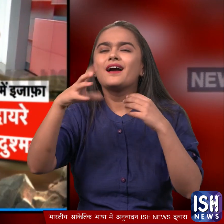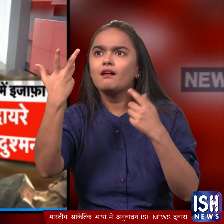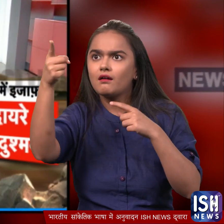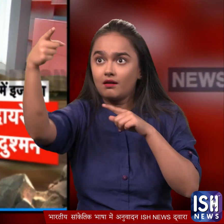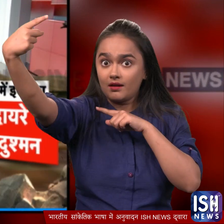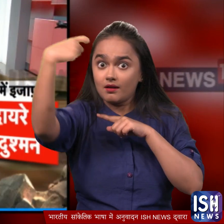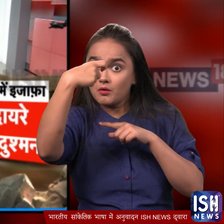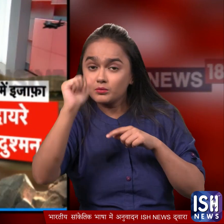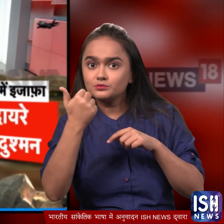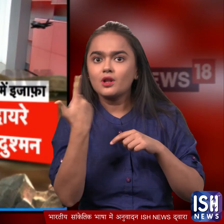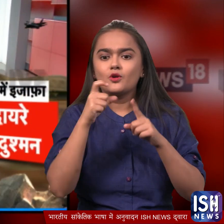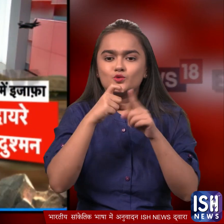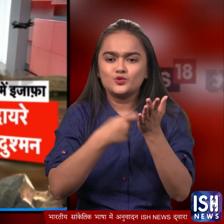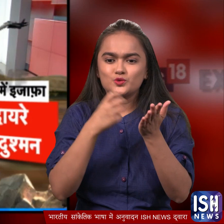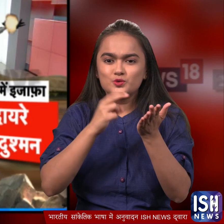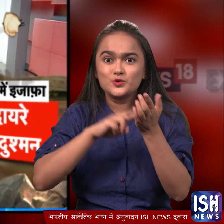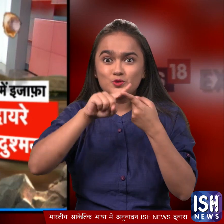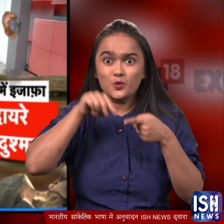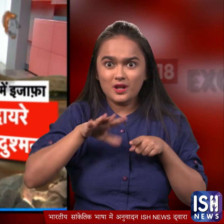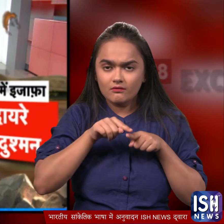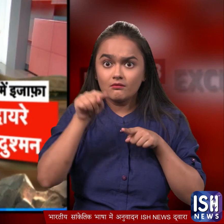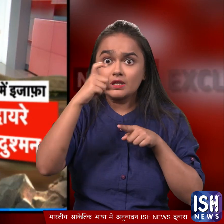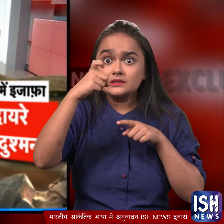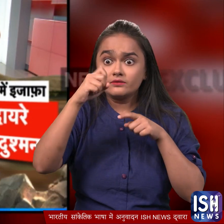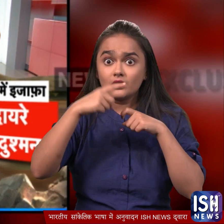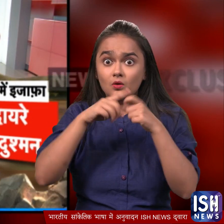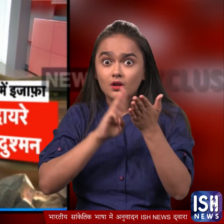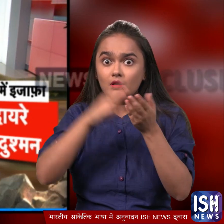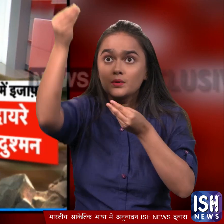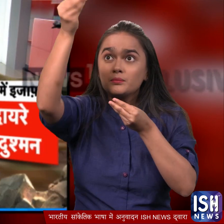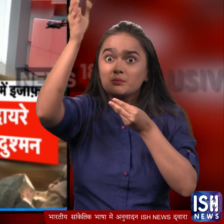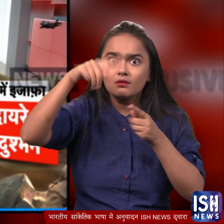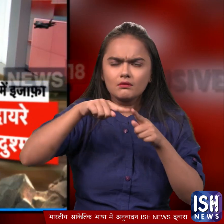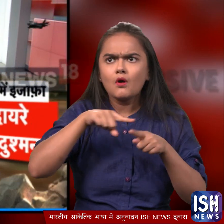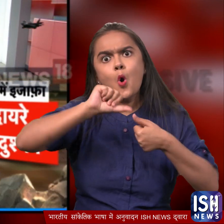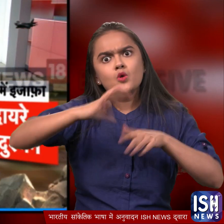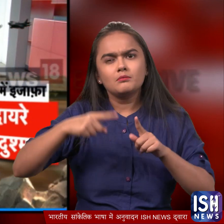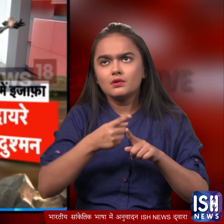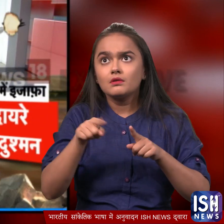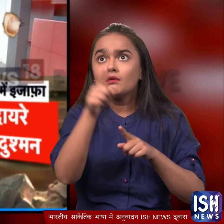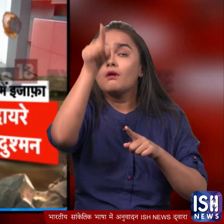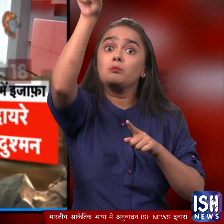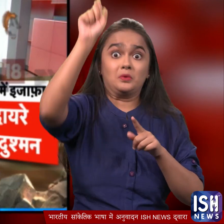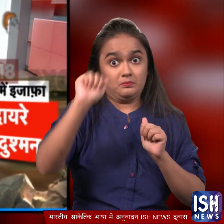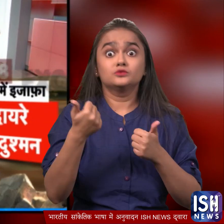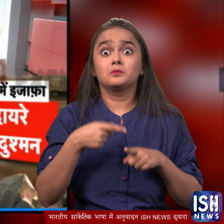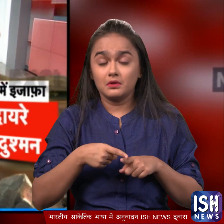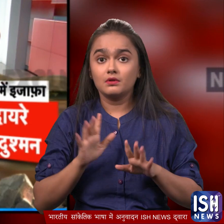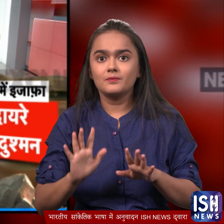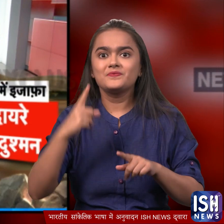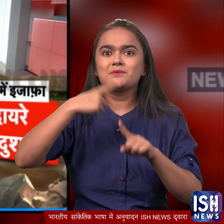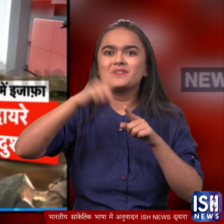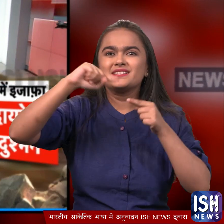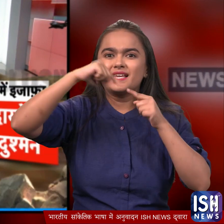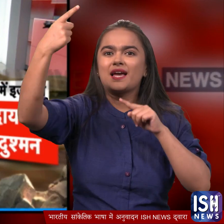मिसाइल लड़ाकू विमान, हेलीकॉप्टर या ड्रोन इसके 70 किलोमीटर के दायरे में आएंगे, ये समझो कि उनको खत्म कर सकता है,